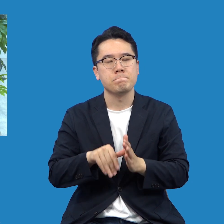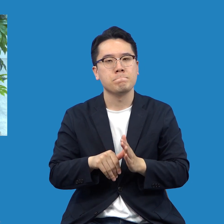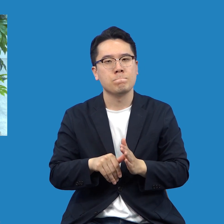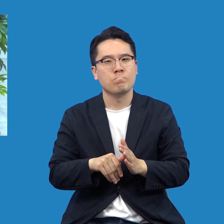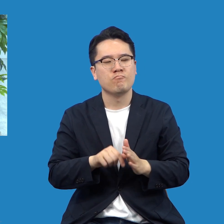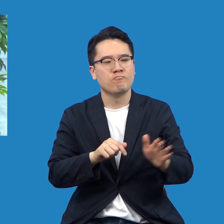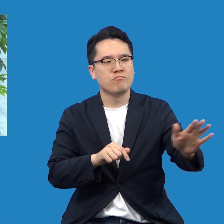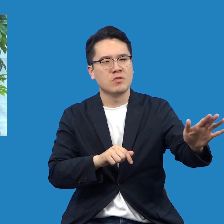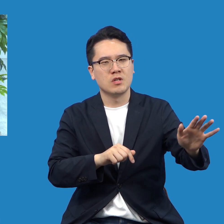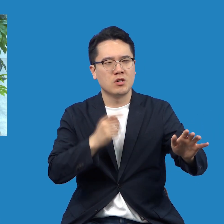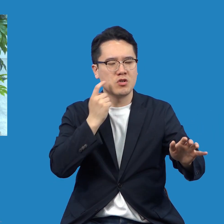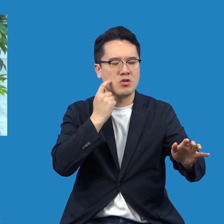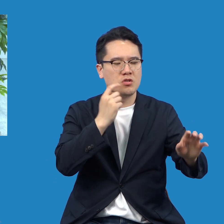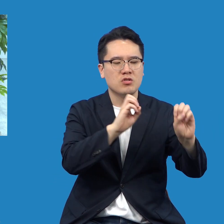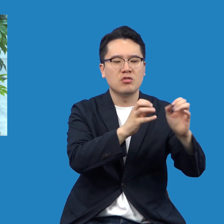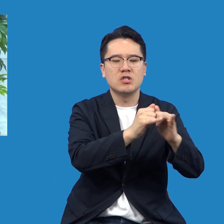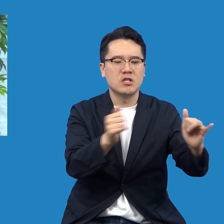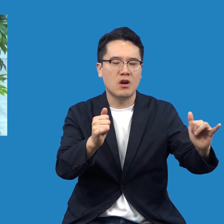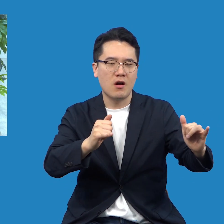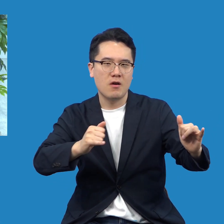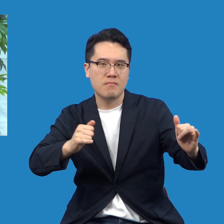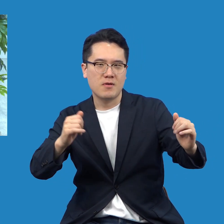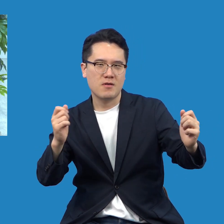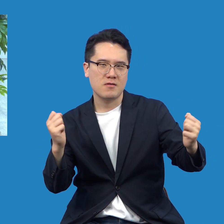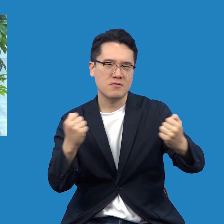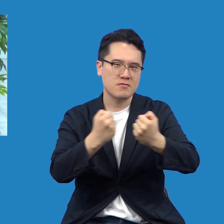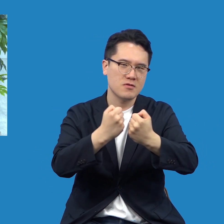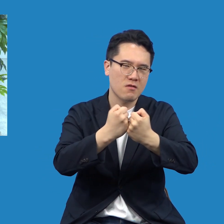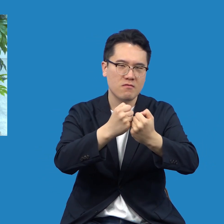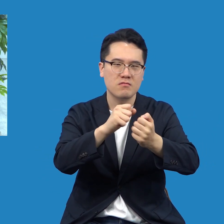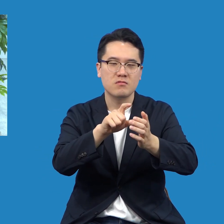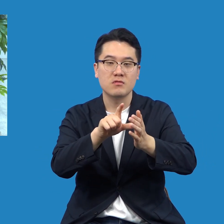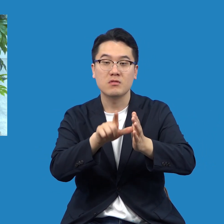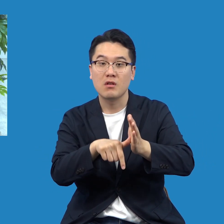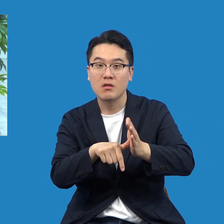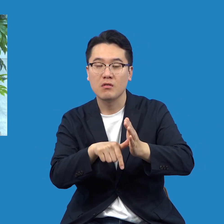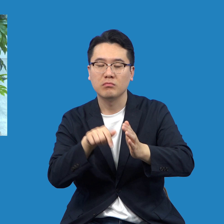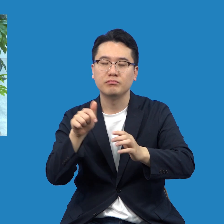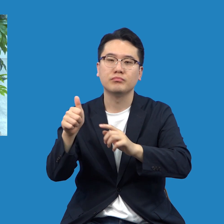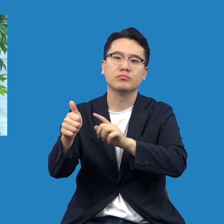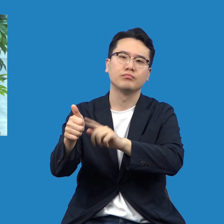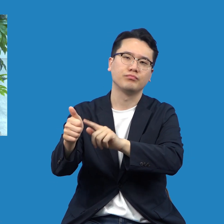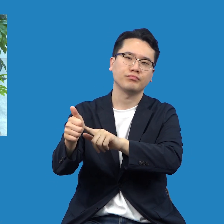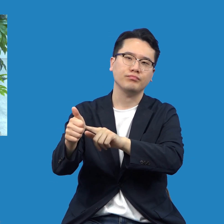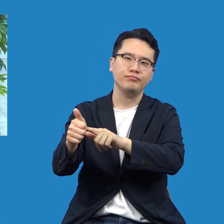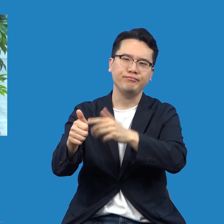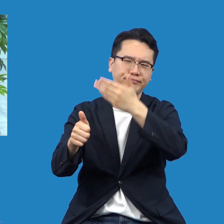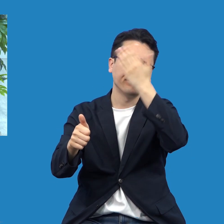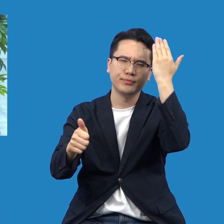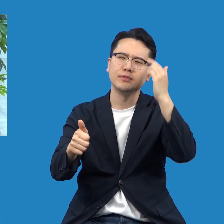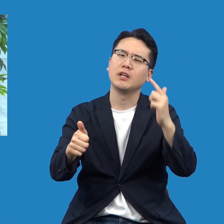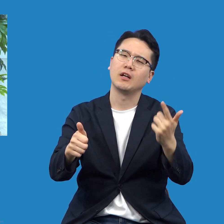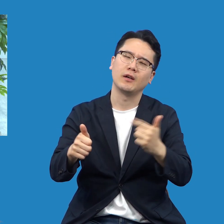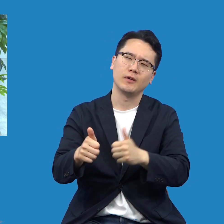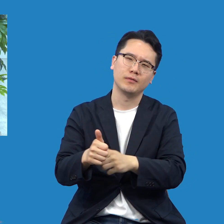엘리야는요, 젊은 엘리야가 아니었습니다. 이미 죽음을